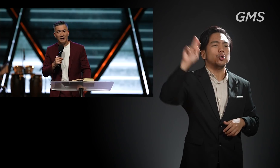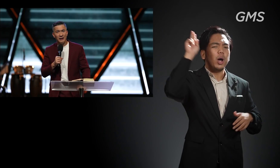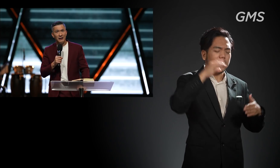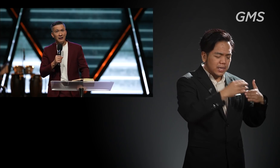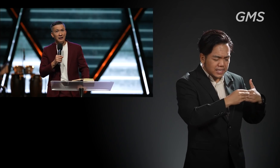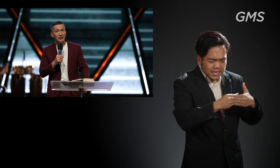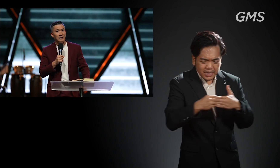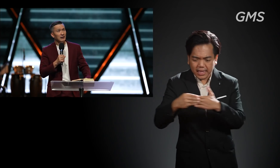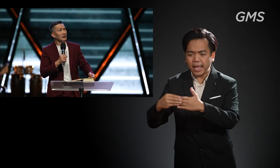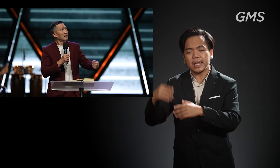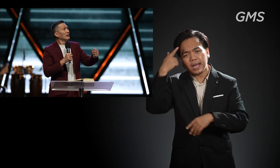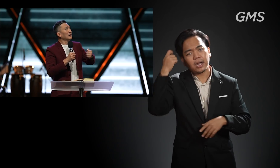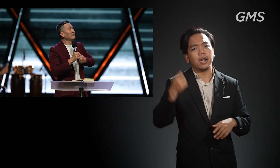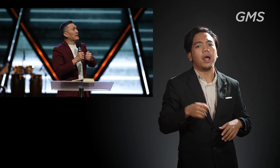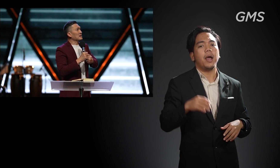mamanya